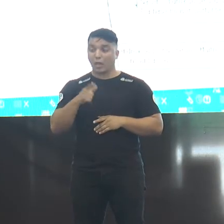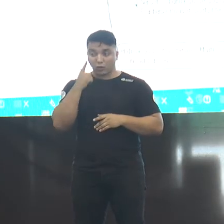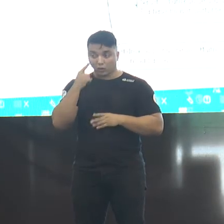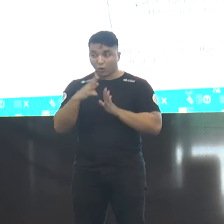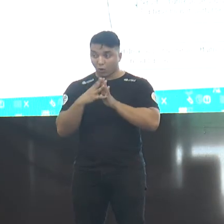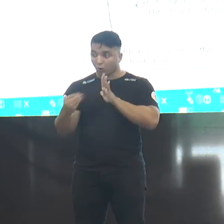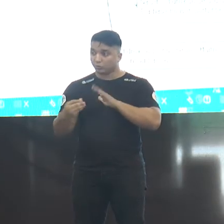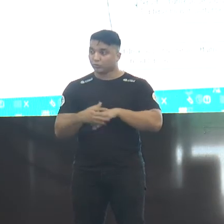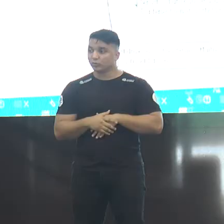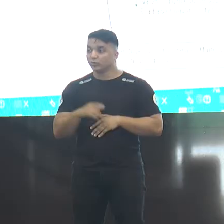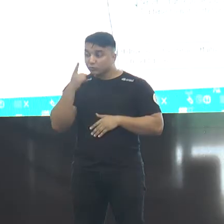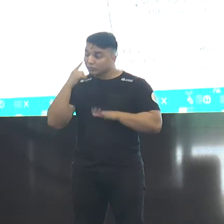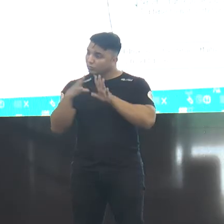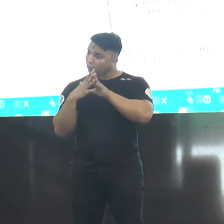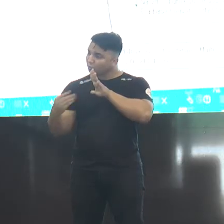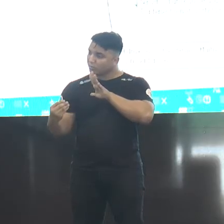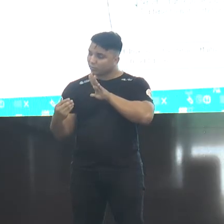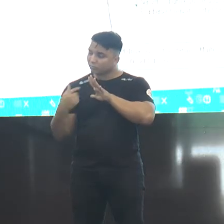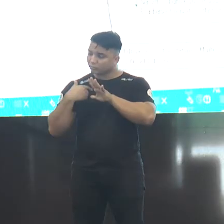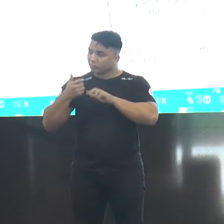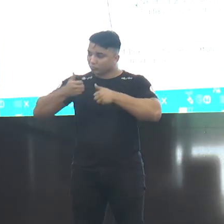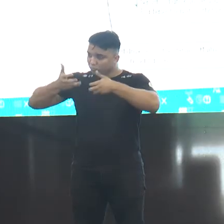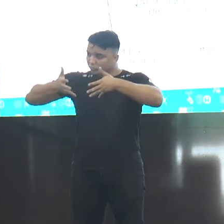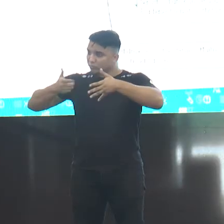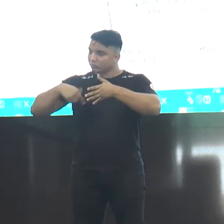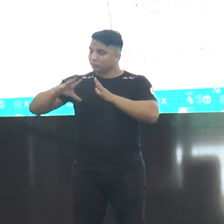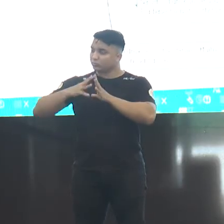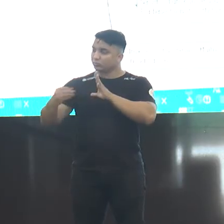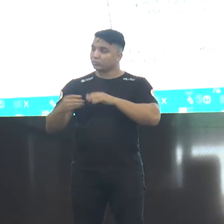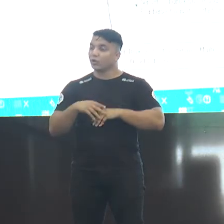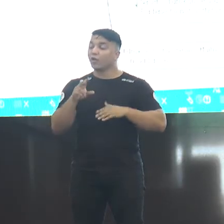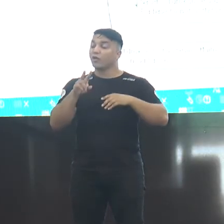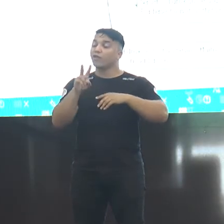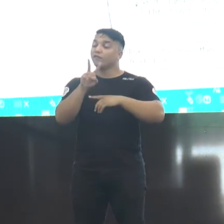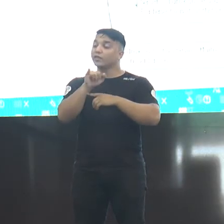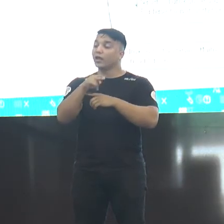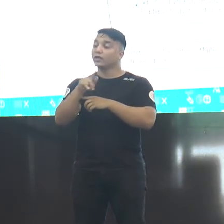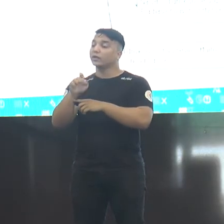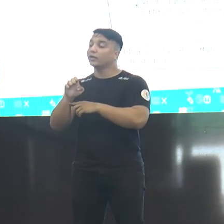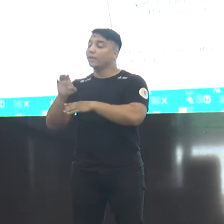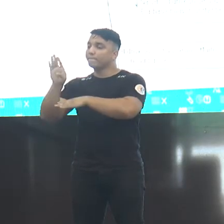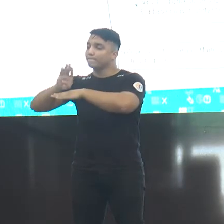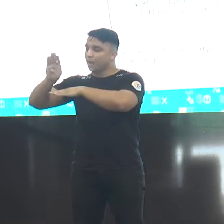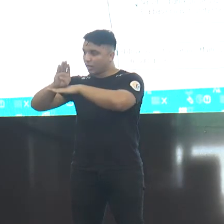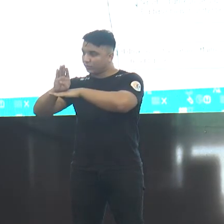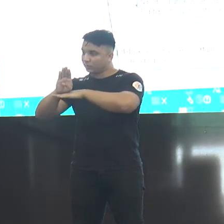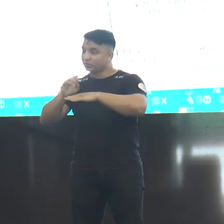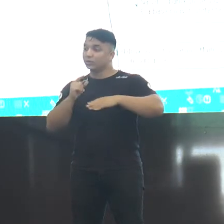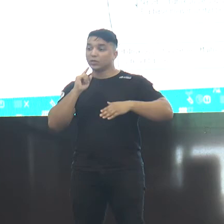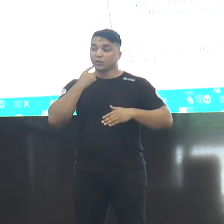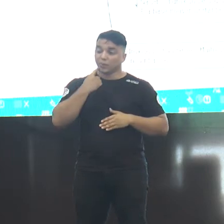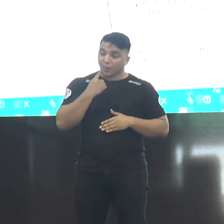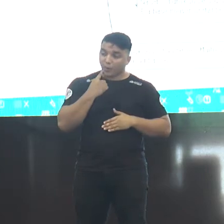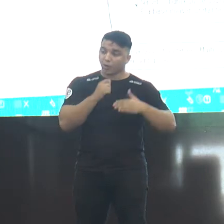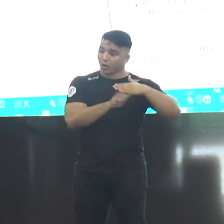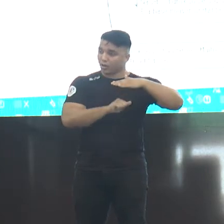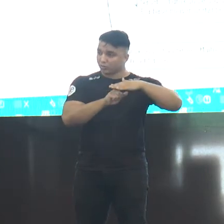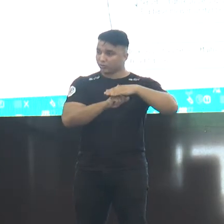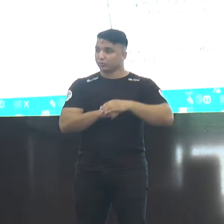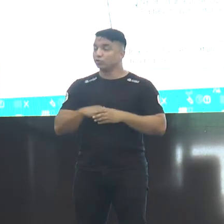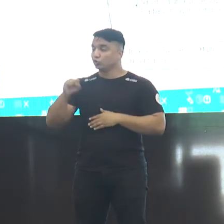comigo, por favor. Vinagre, ácido ou base? Limão, soda